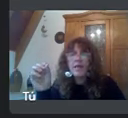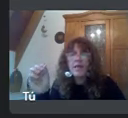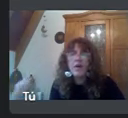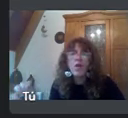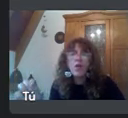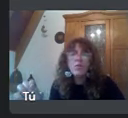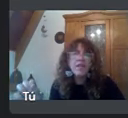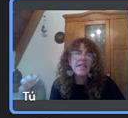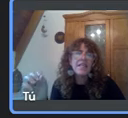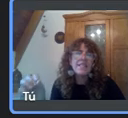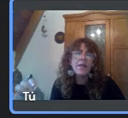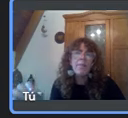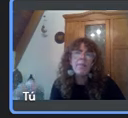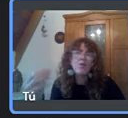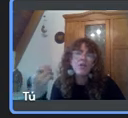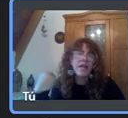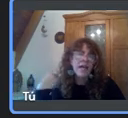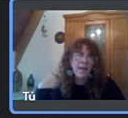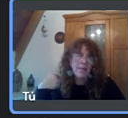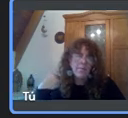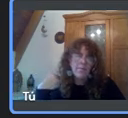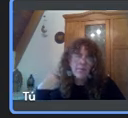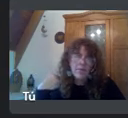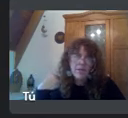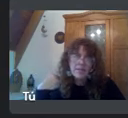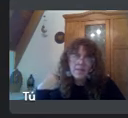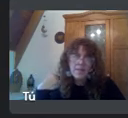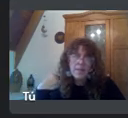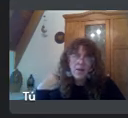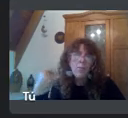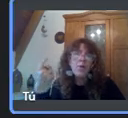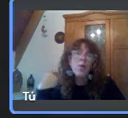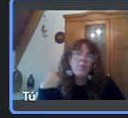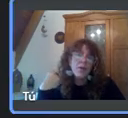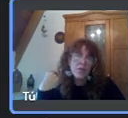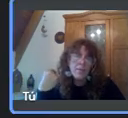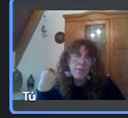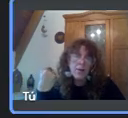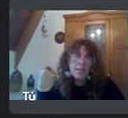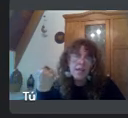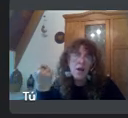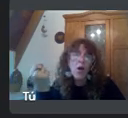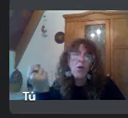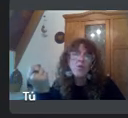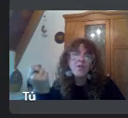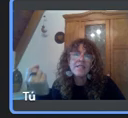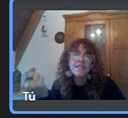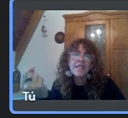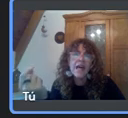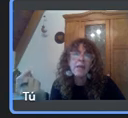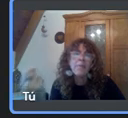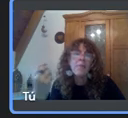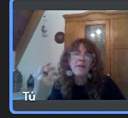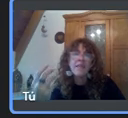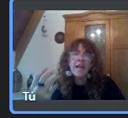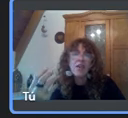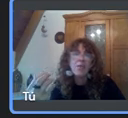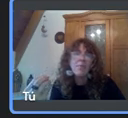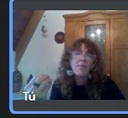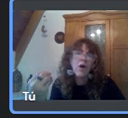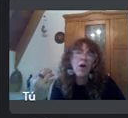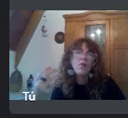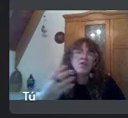Bien, own quiere decir poseer, ¿sí? O propio también puede ser. Owner sería el